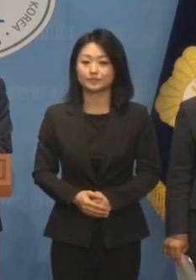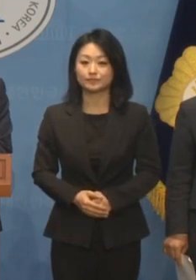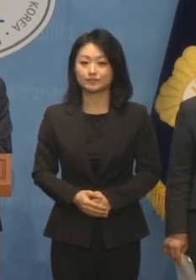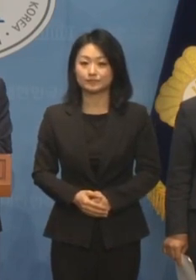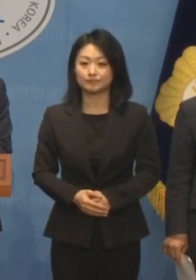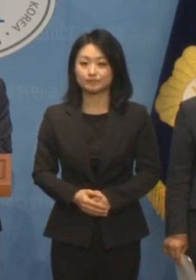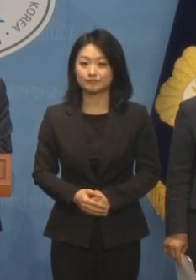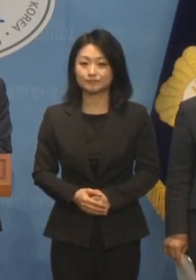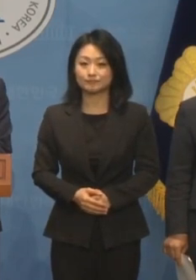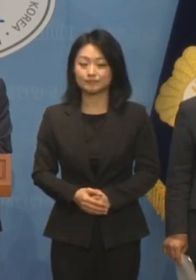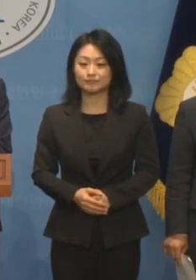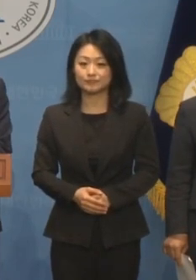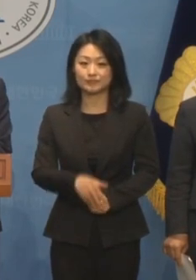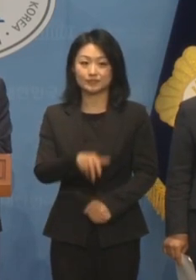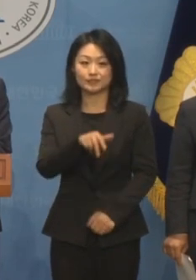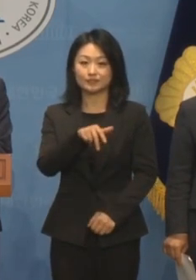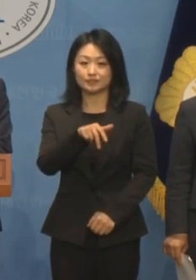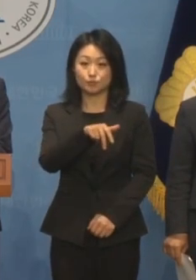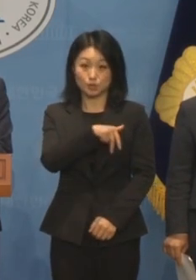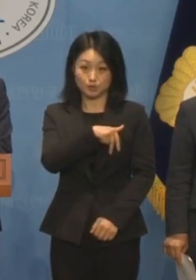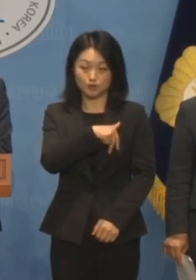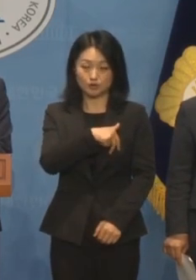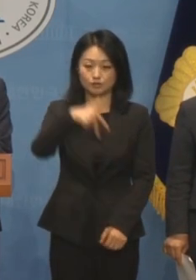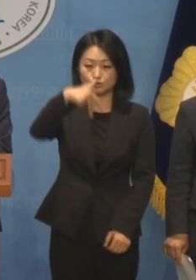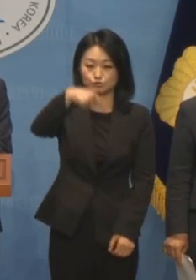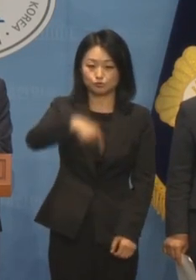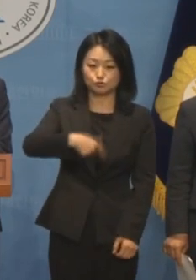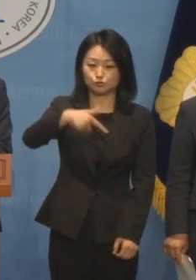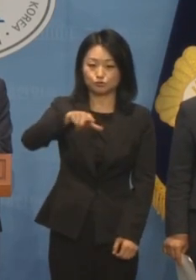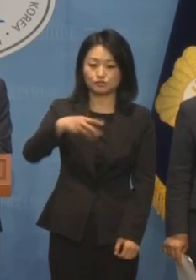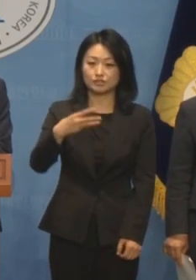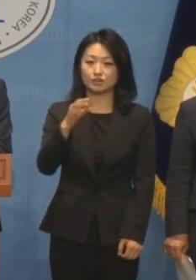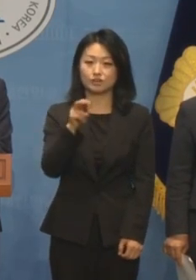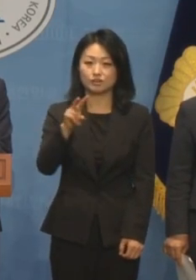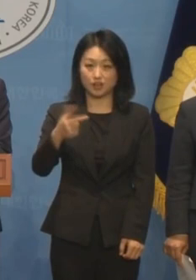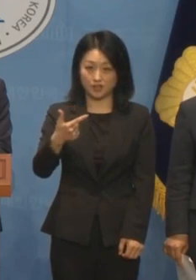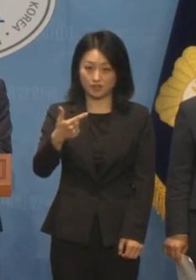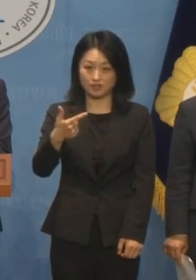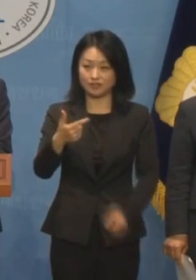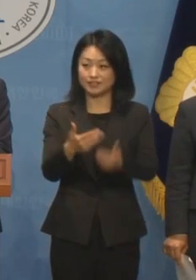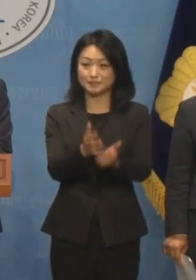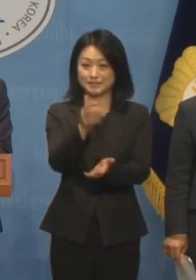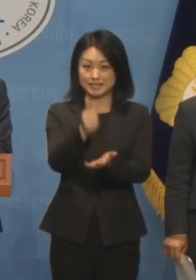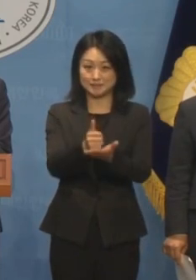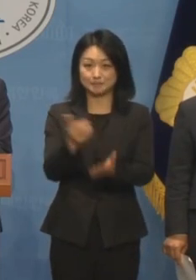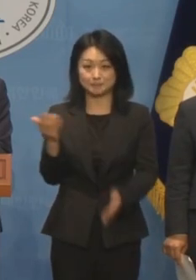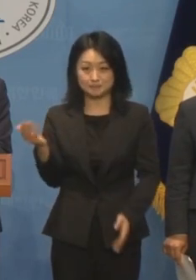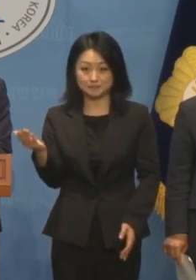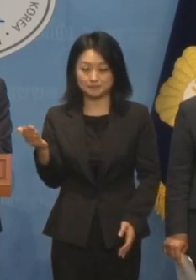정치검찰 사건조작 대책단 주철현 사건조작 진상팀장님 참석하셨습니다.